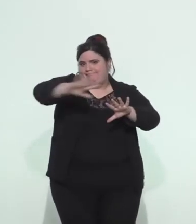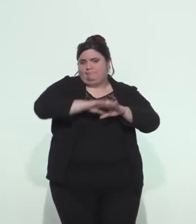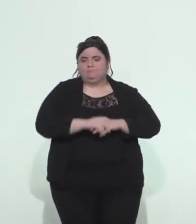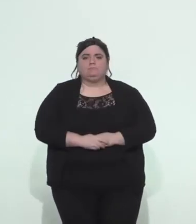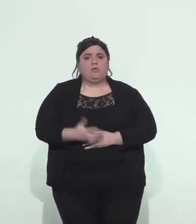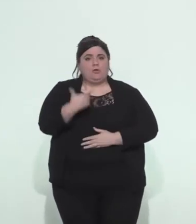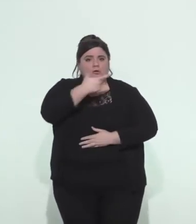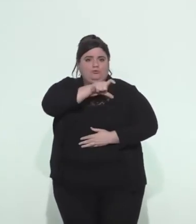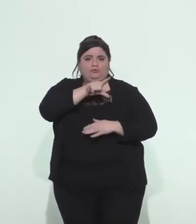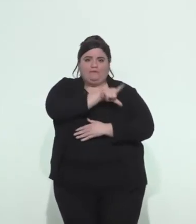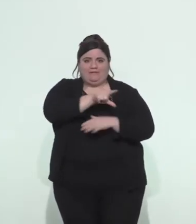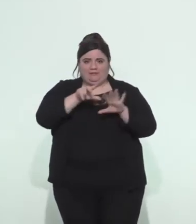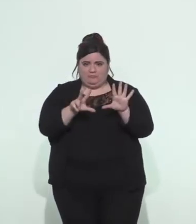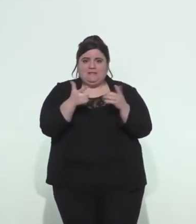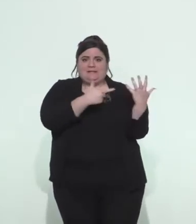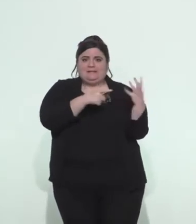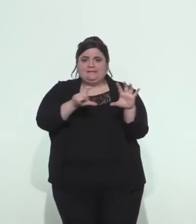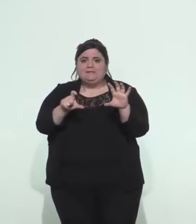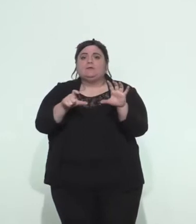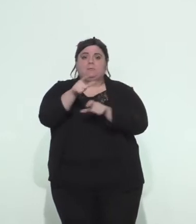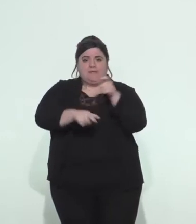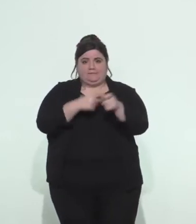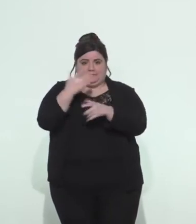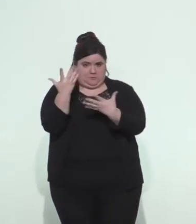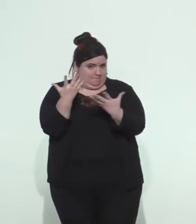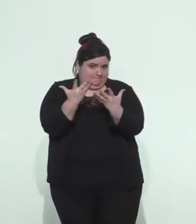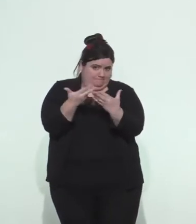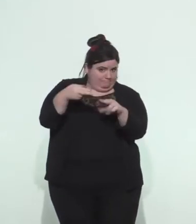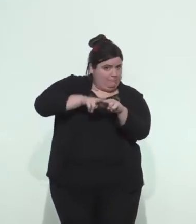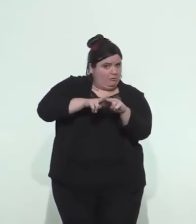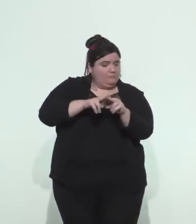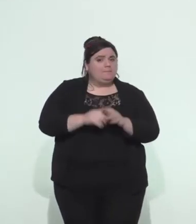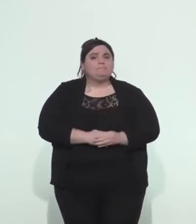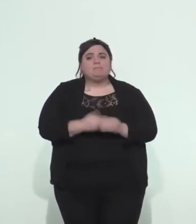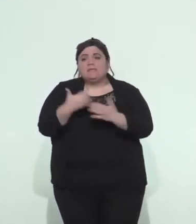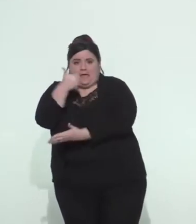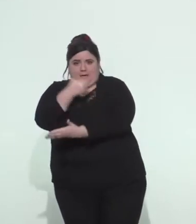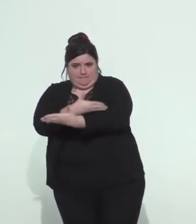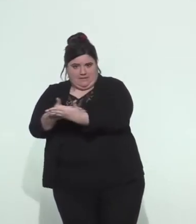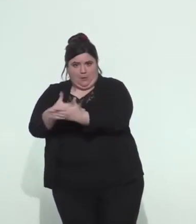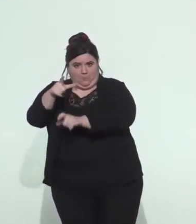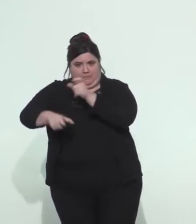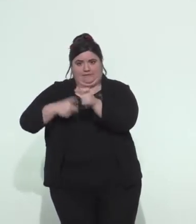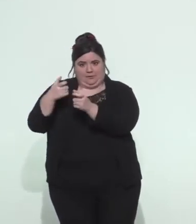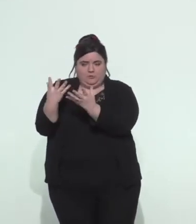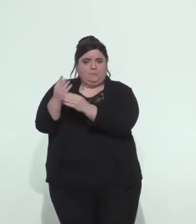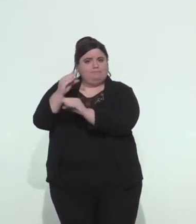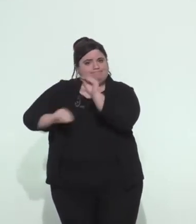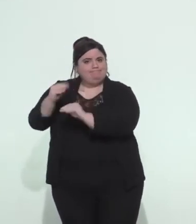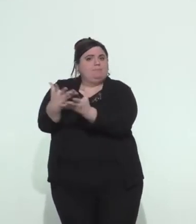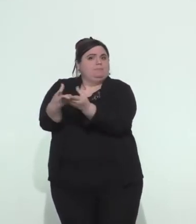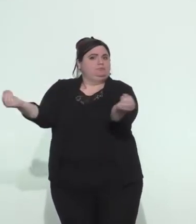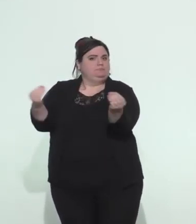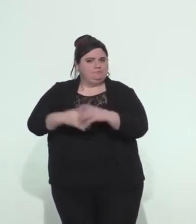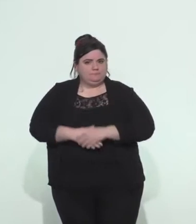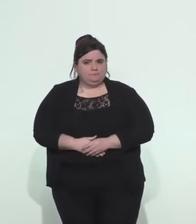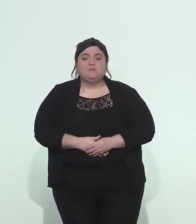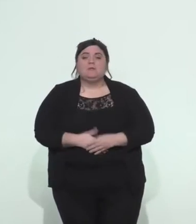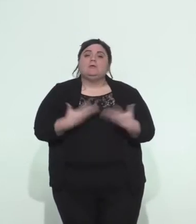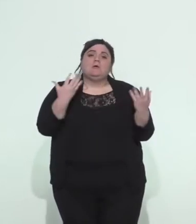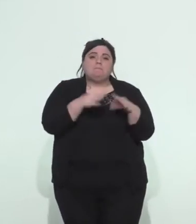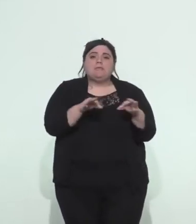228 757 personnes en sont décédées et près d'un million de personnes en ont guéri. Les États-Unis